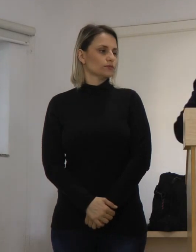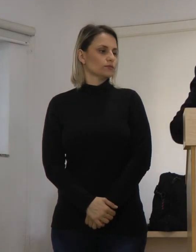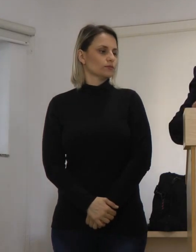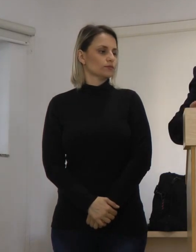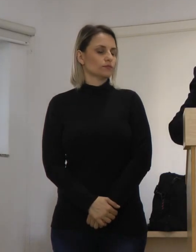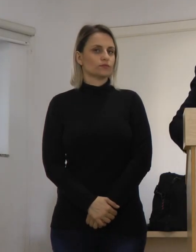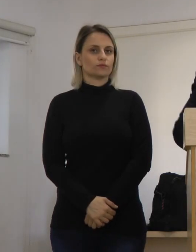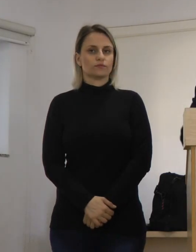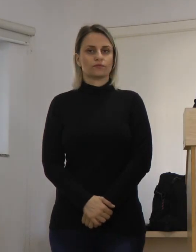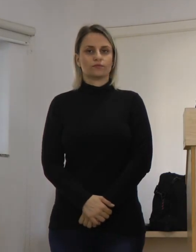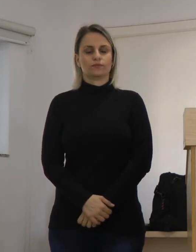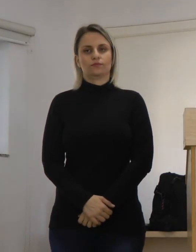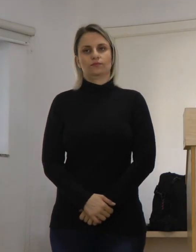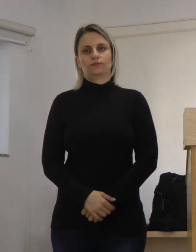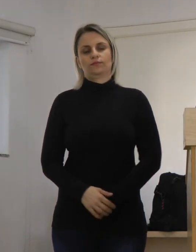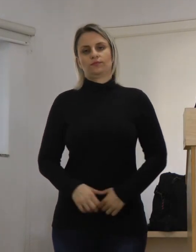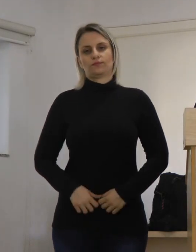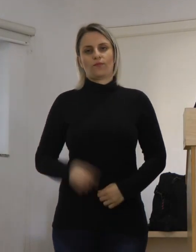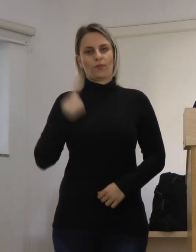Isso é para espantar o sono.